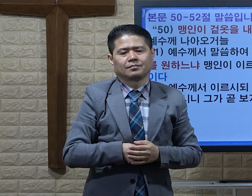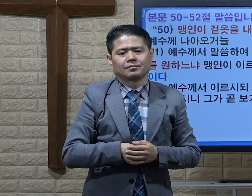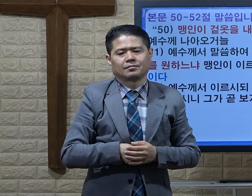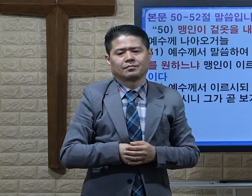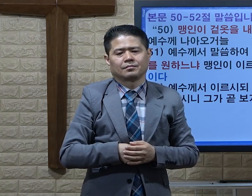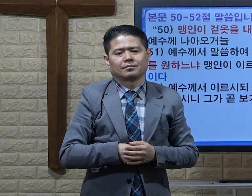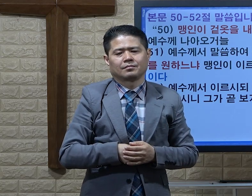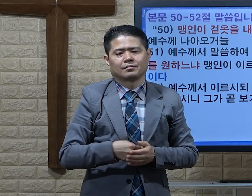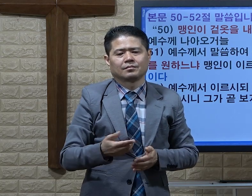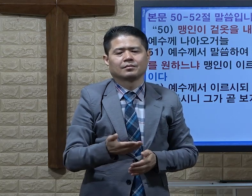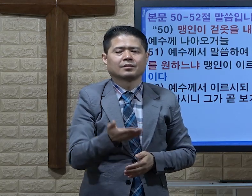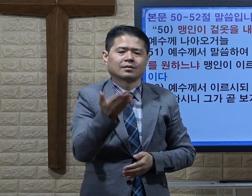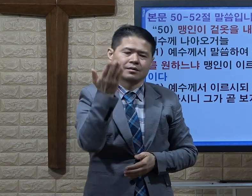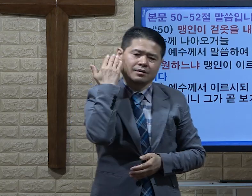같았습니다. 여러분들도